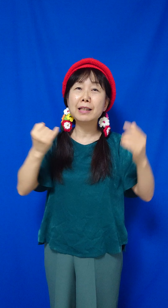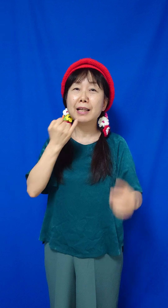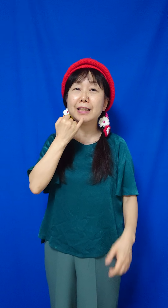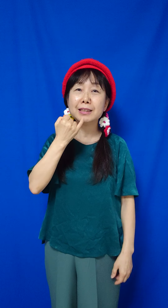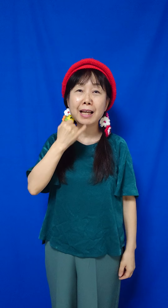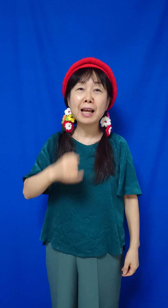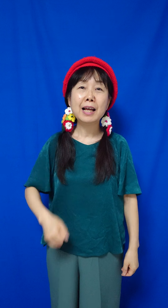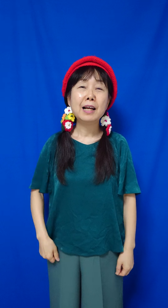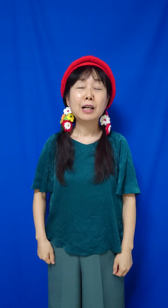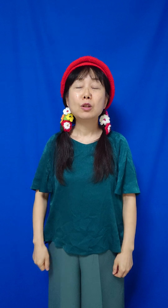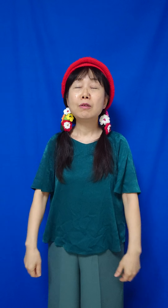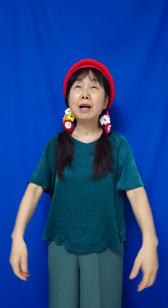ないですね。あとは